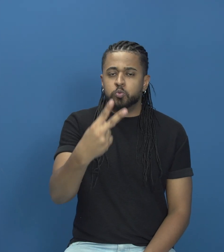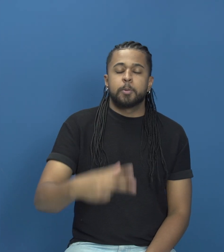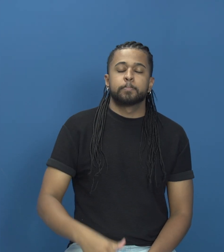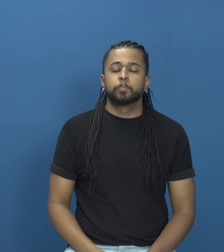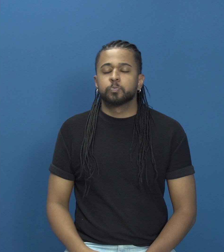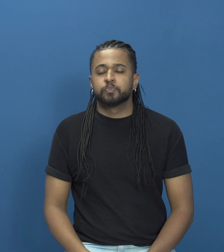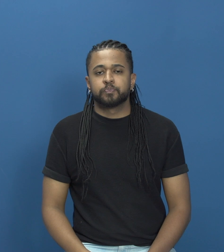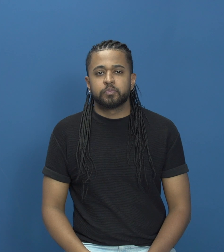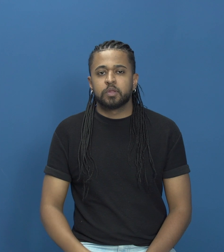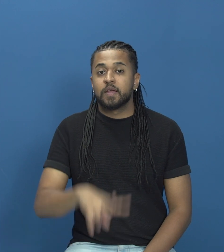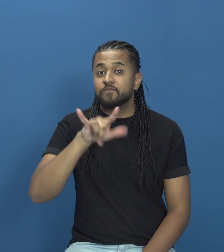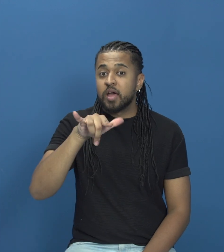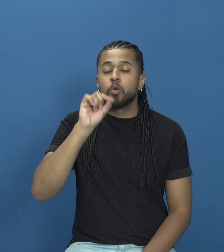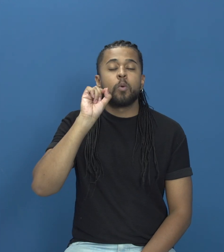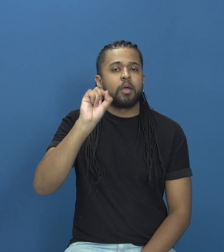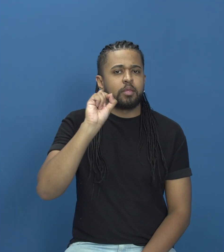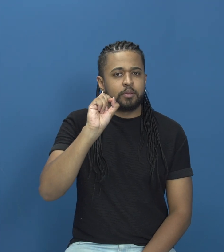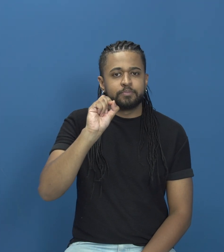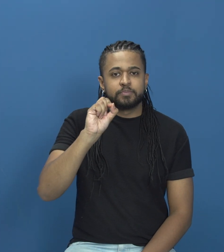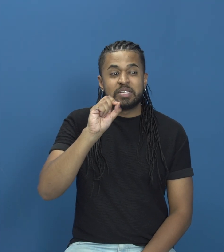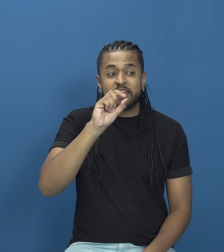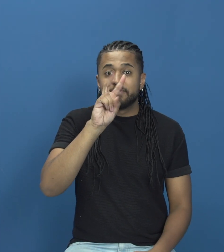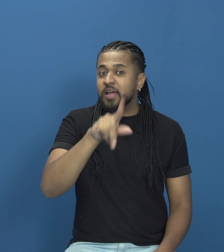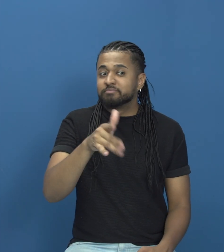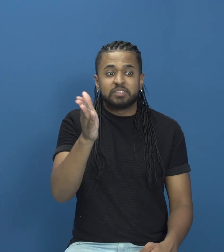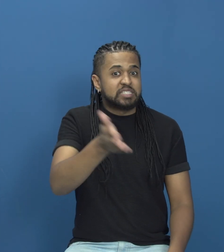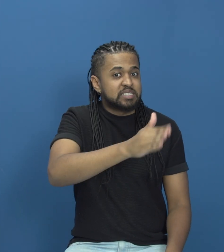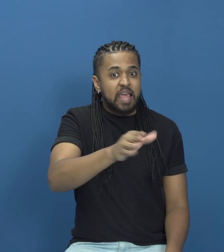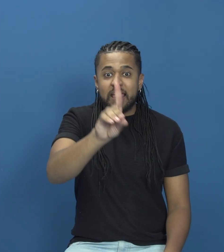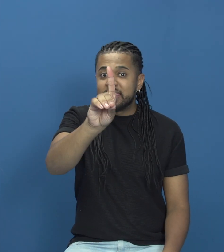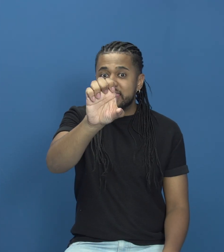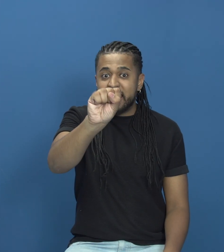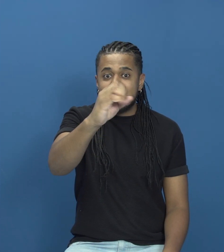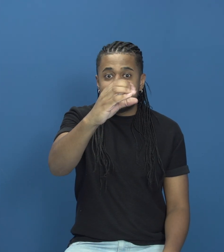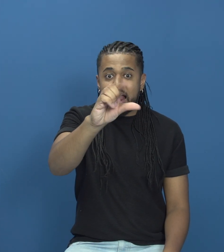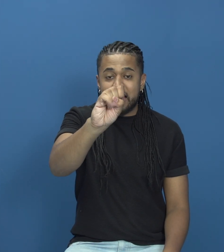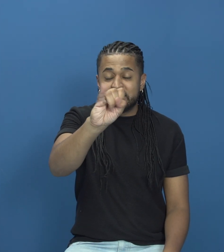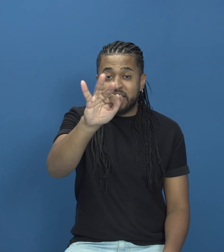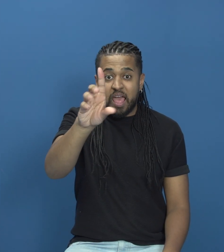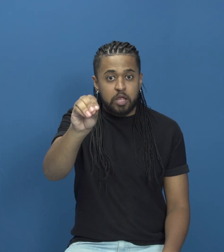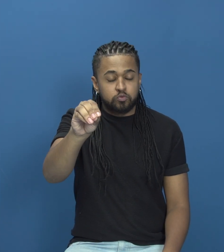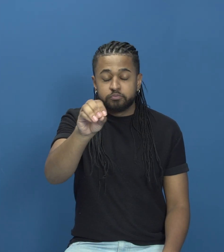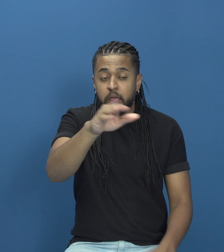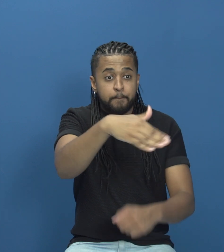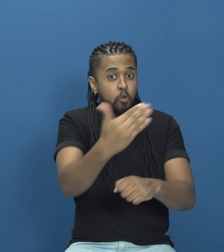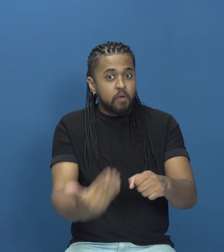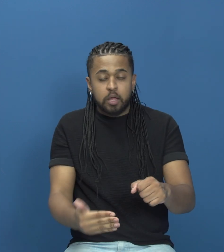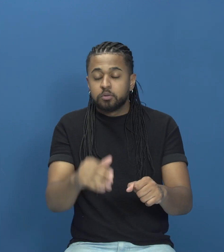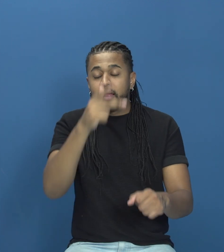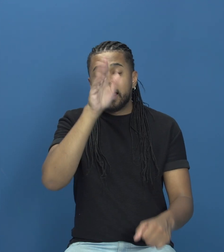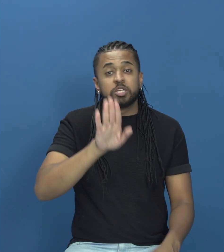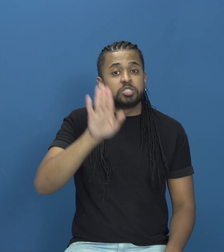7.2. Será automaticamente desclassificado, desclassificada, o candidato ou candidata